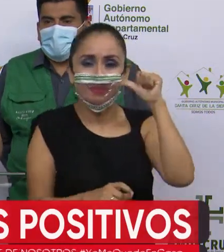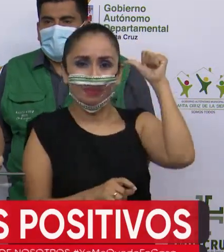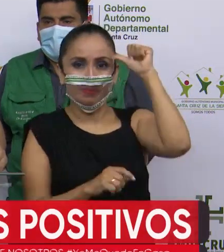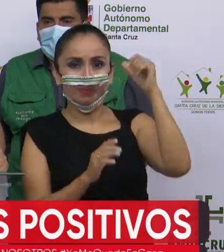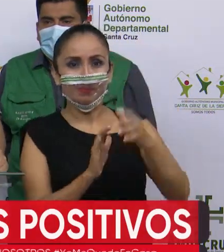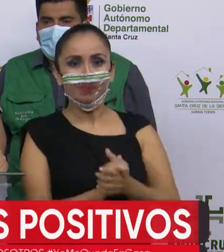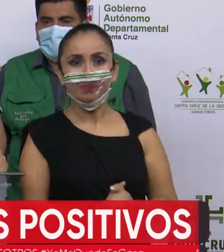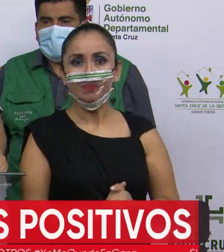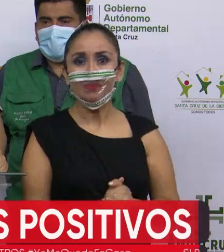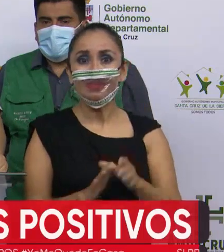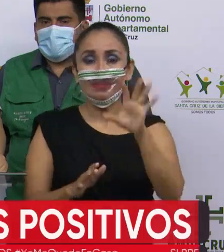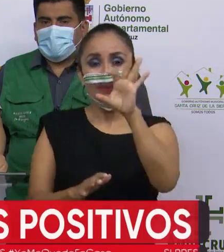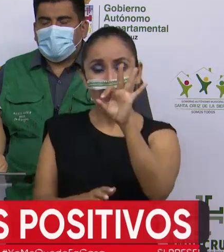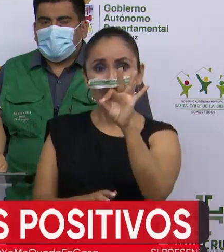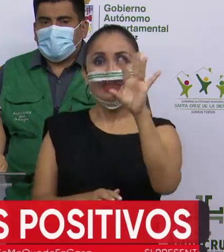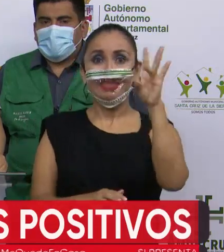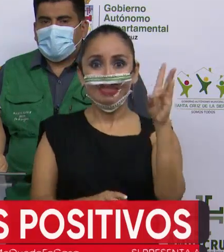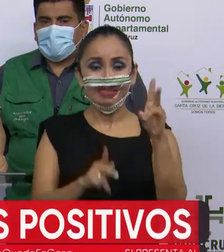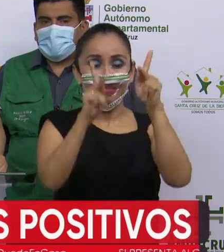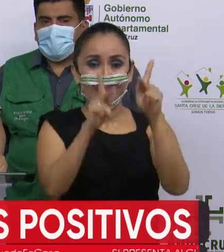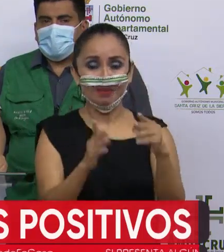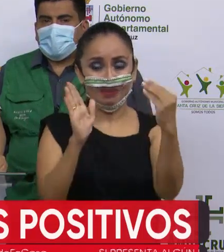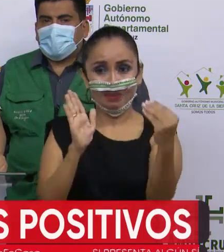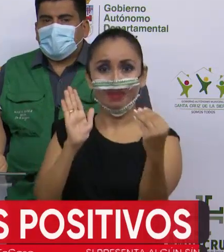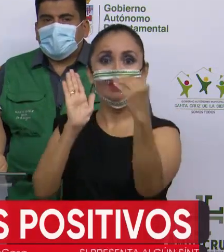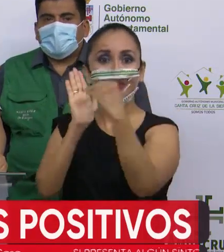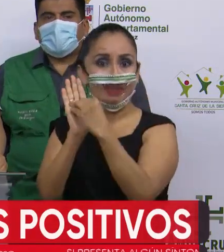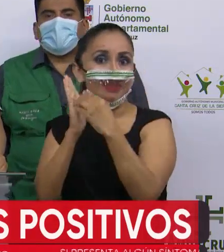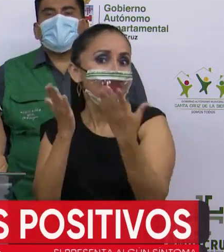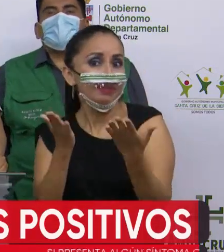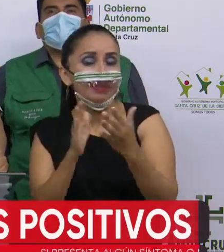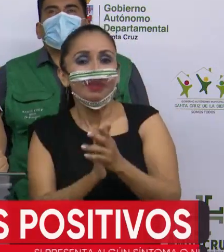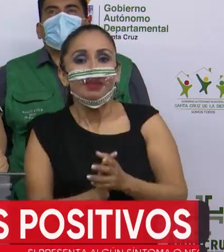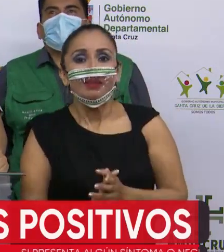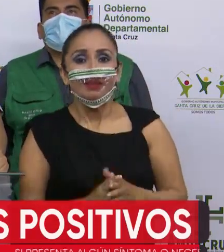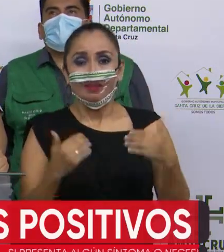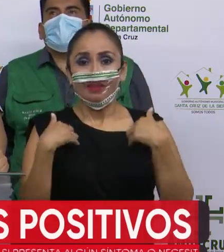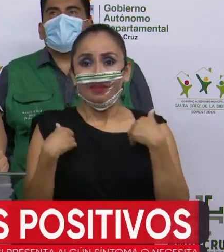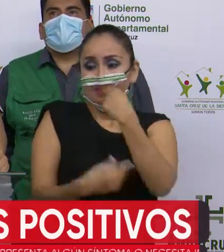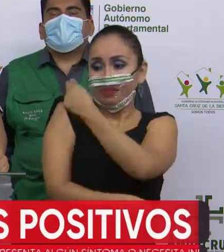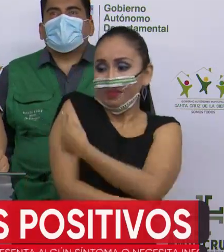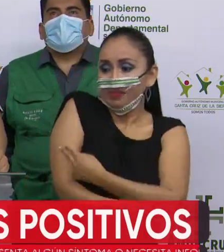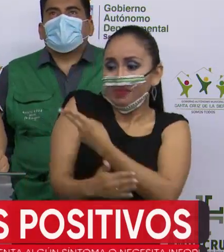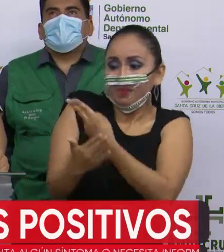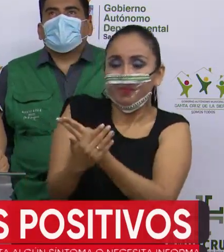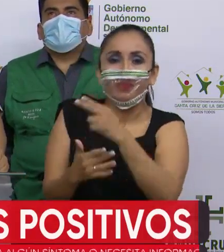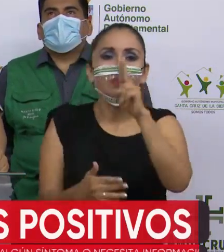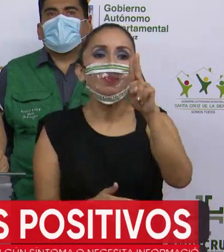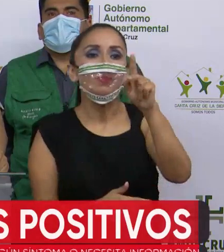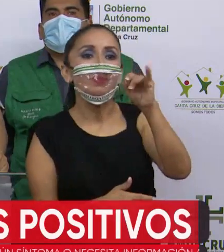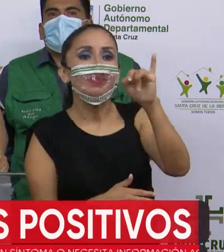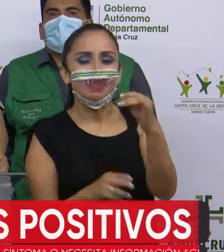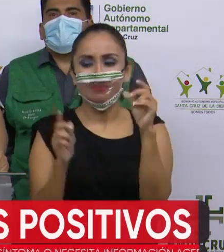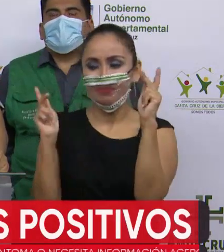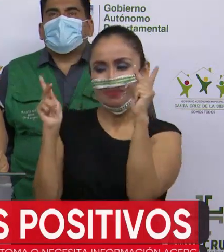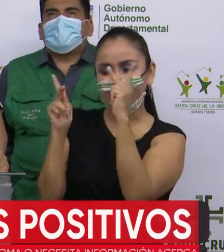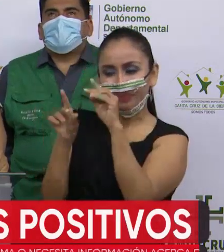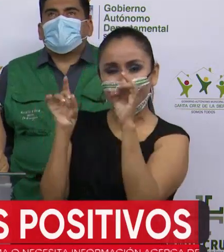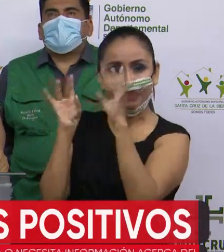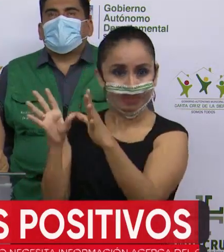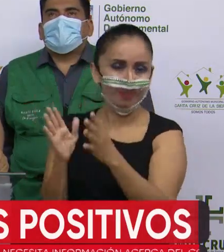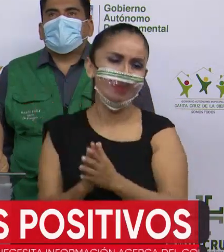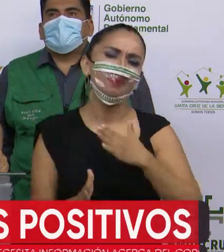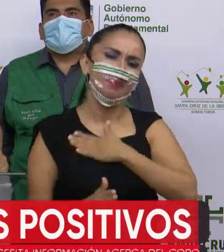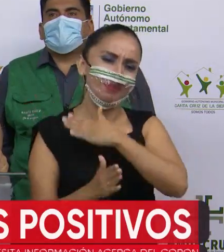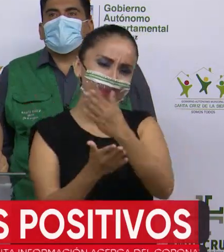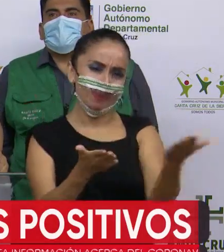años. 97 pacientes es el registro de casos que tenemos en las unidades de terapia intensiva. Indicar, por